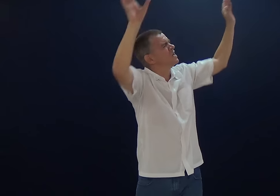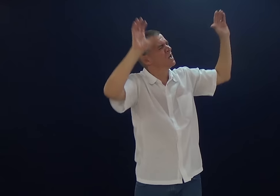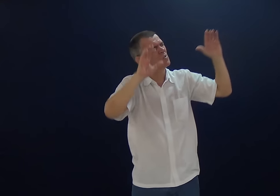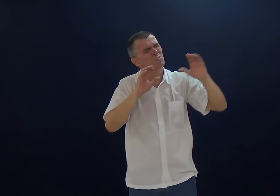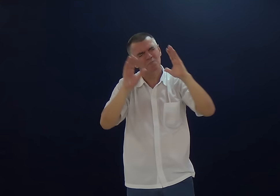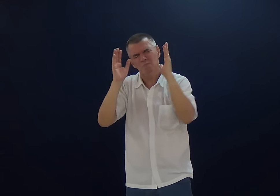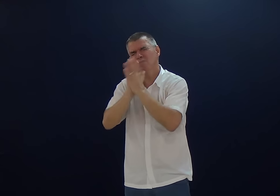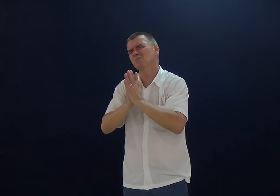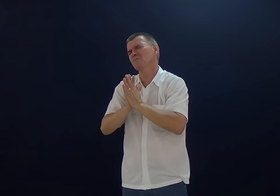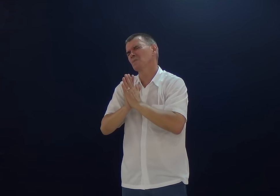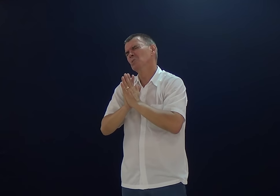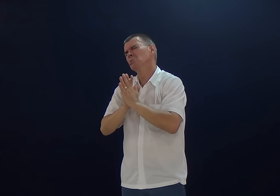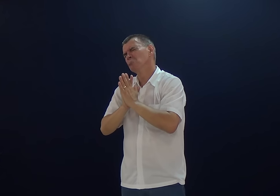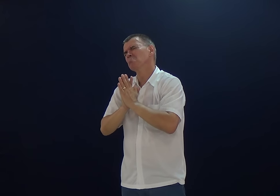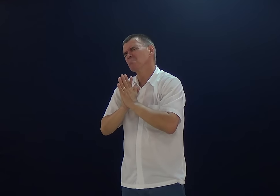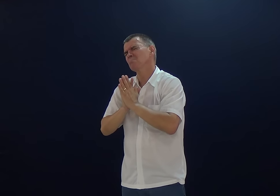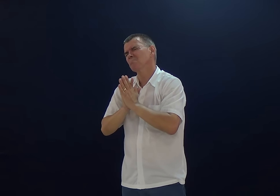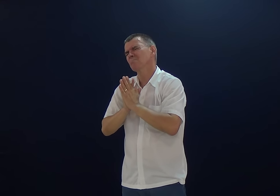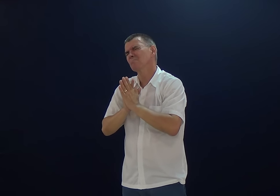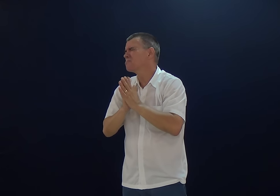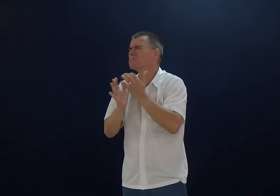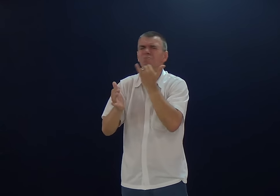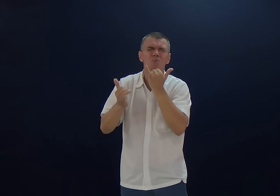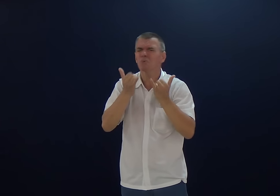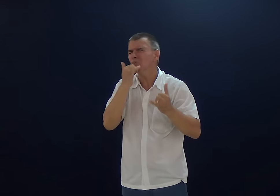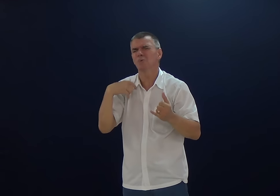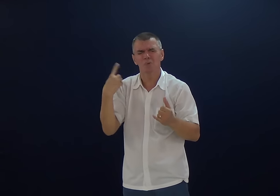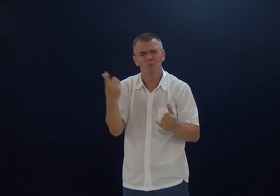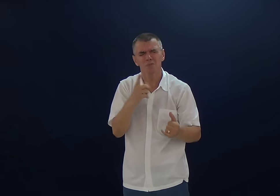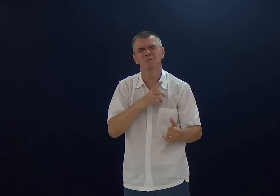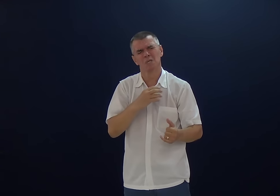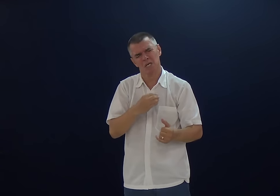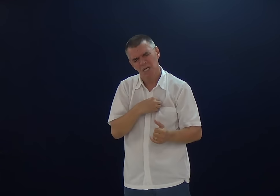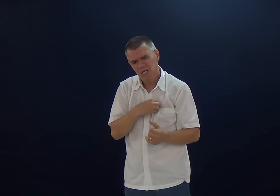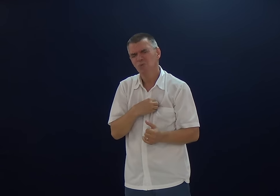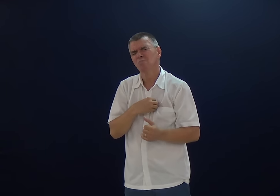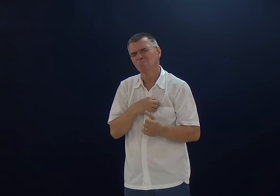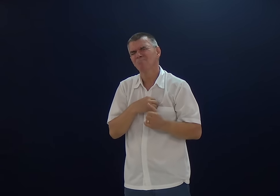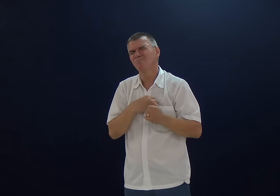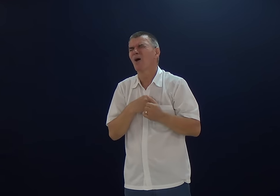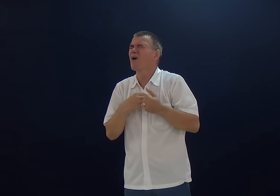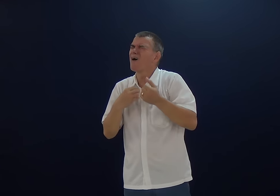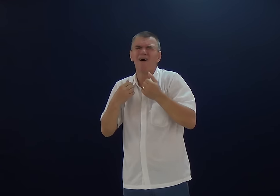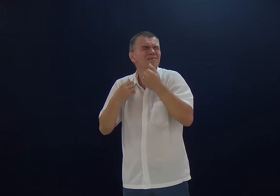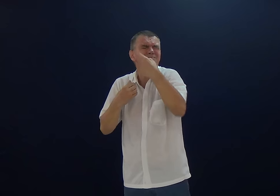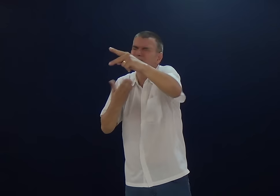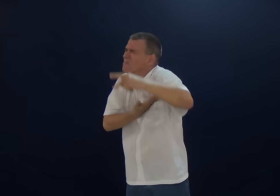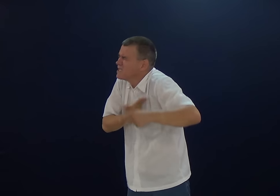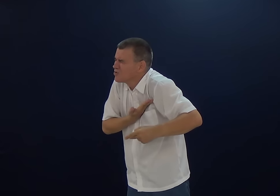desse pecado O Sofrimento Eterno nos ajuda nos perdoa perdoa as nossas